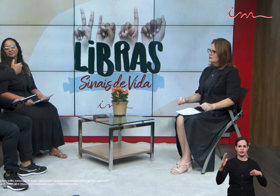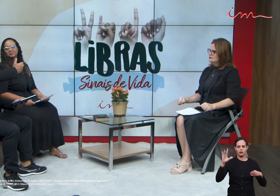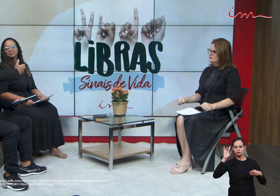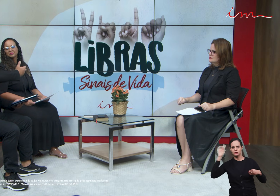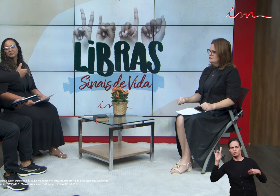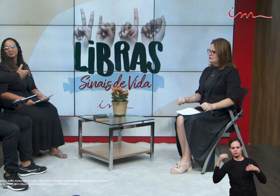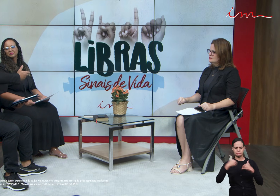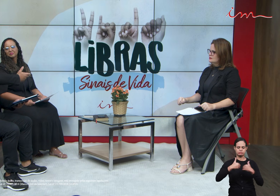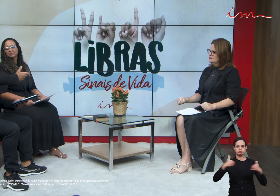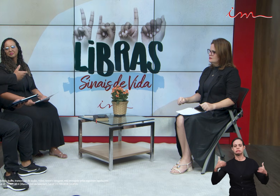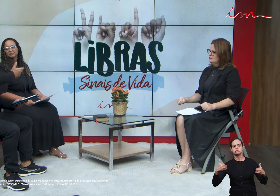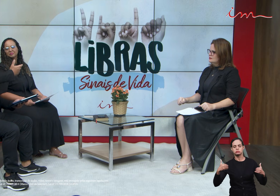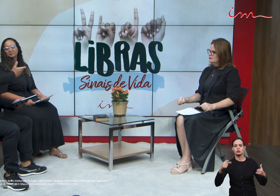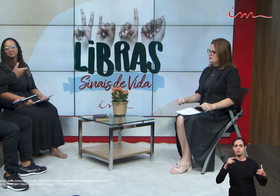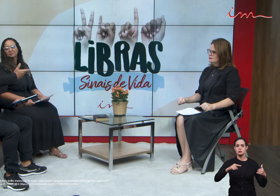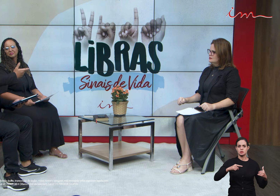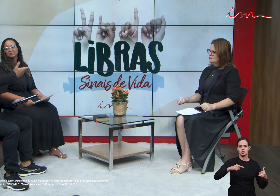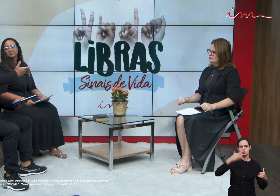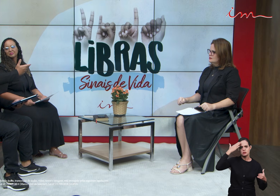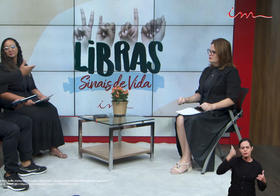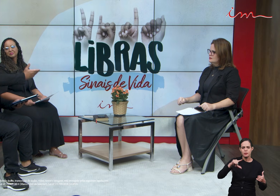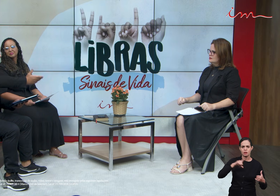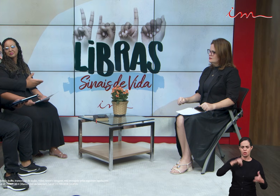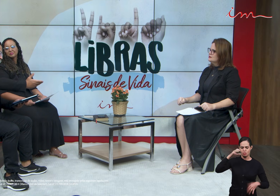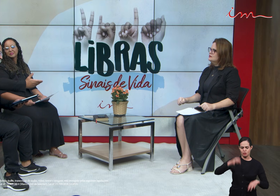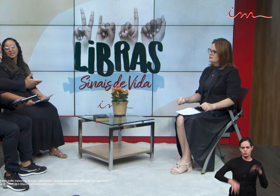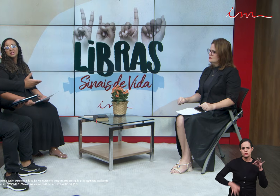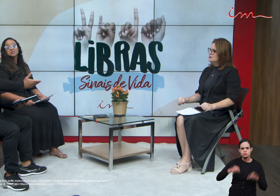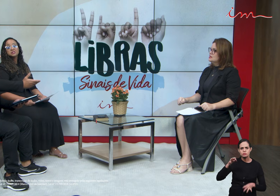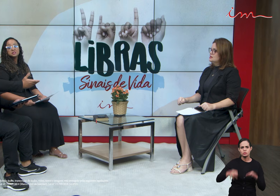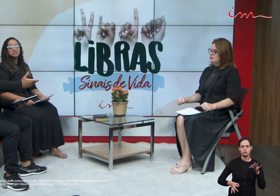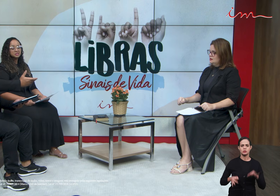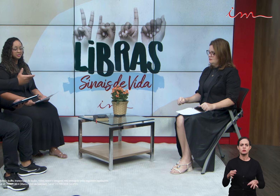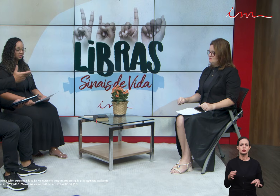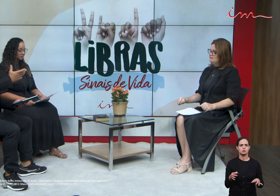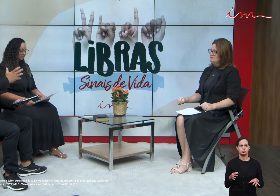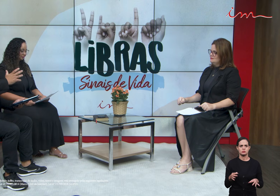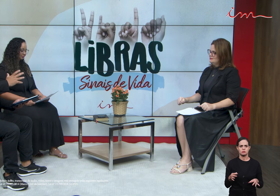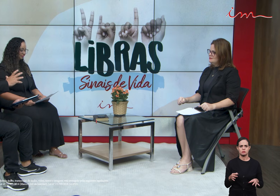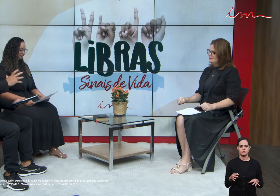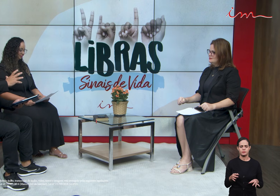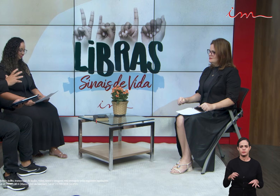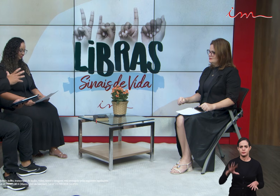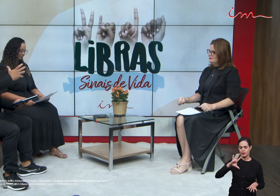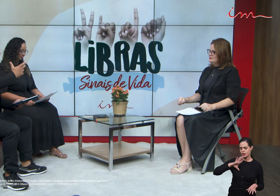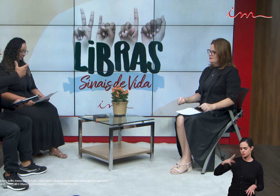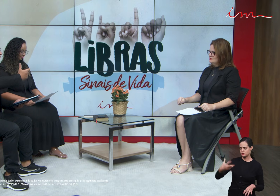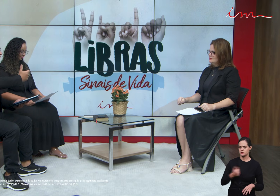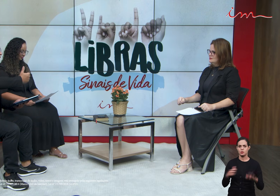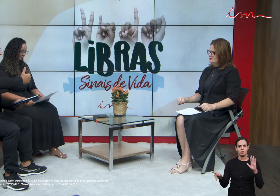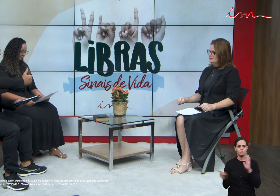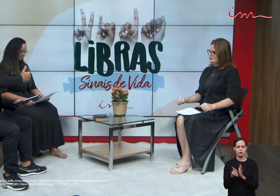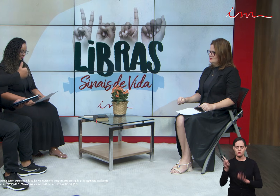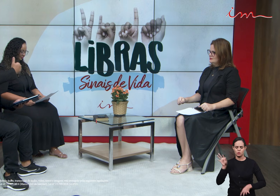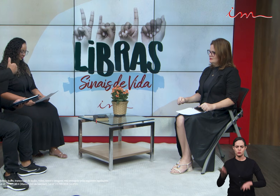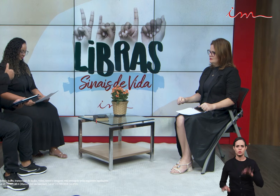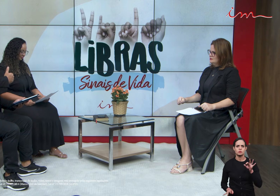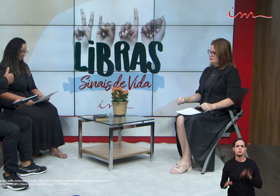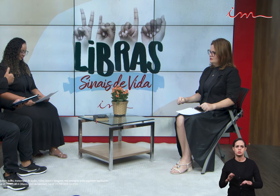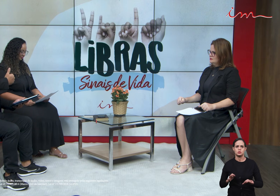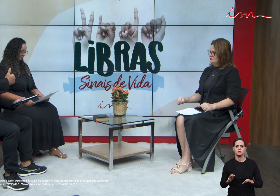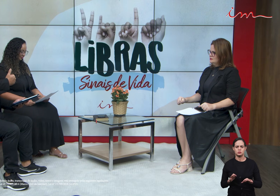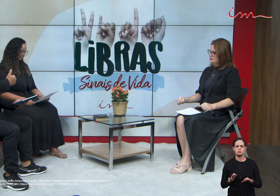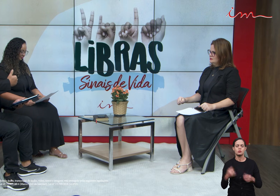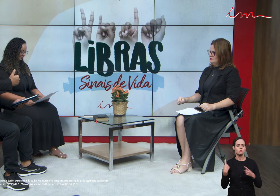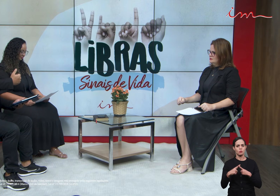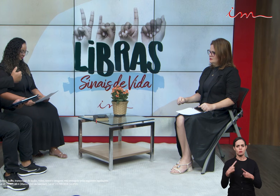E ter o reconhecimento também, a consciência também de que há um juízo, né? Sim. A salvação também é do juízo que vem, que o pecado